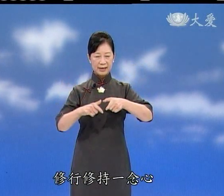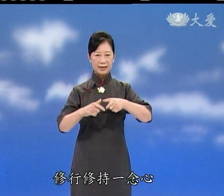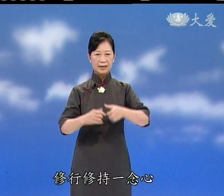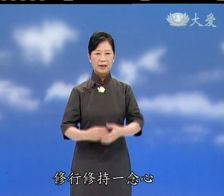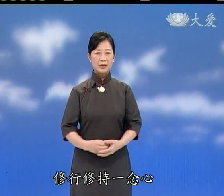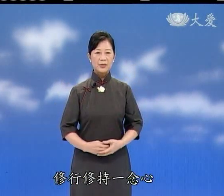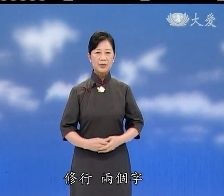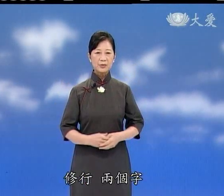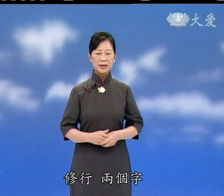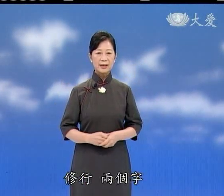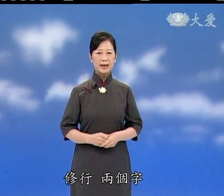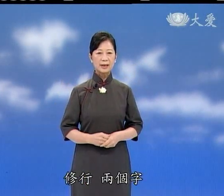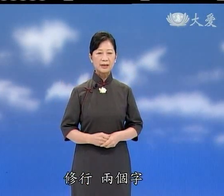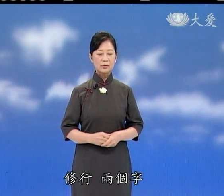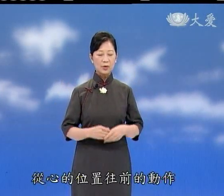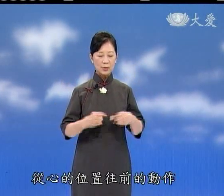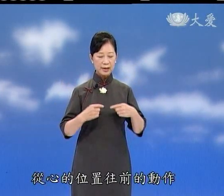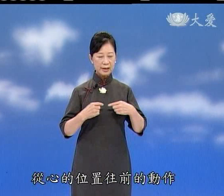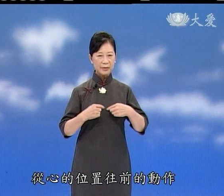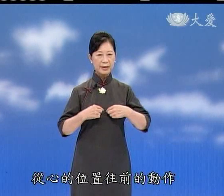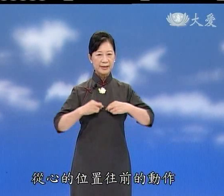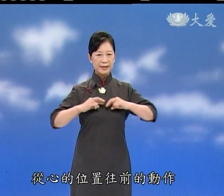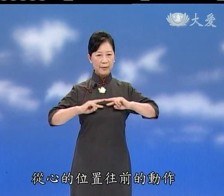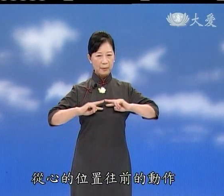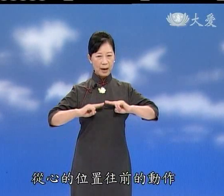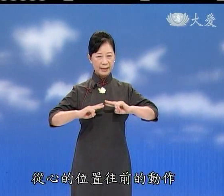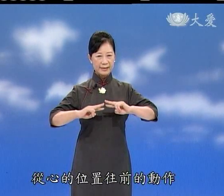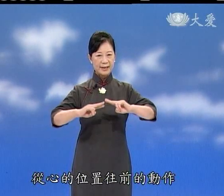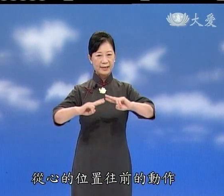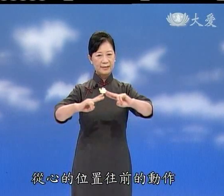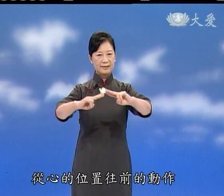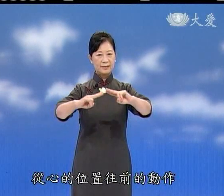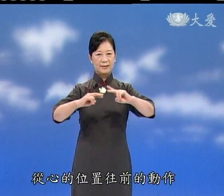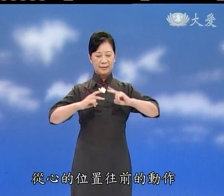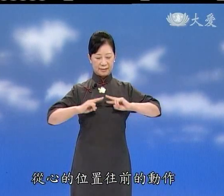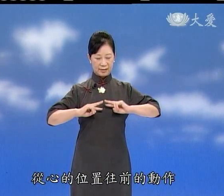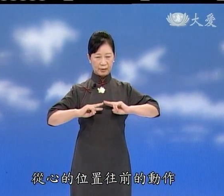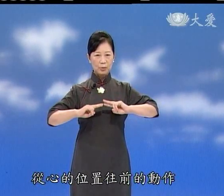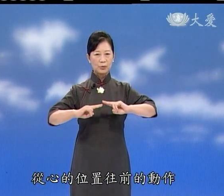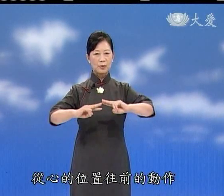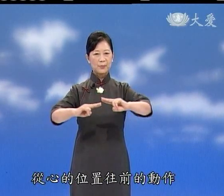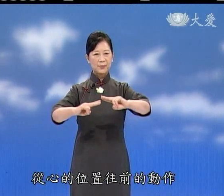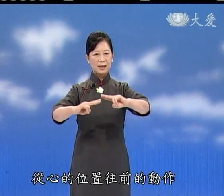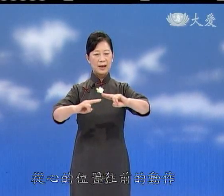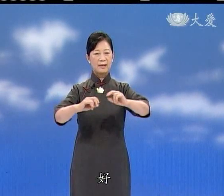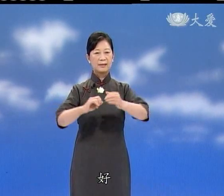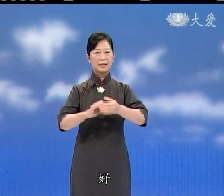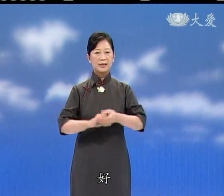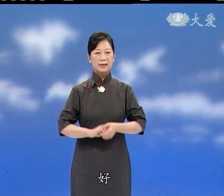心，修行两个字从心的位置往前的动作。好，